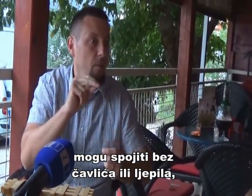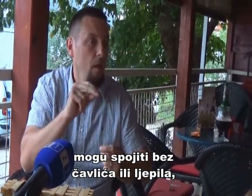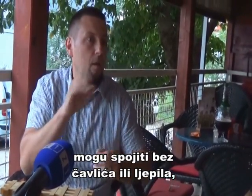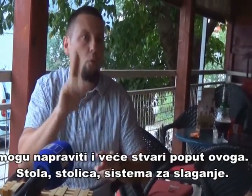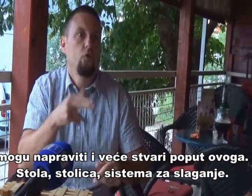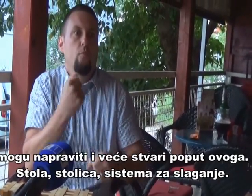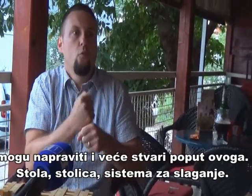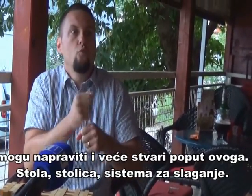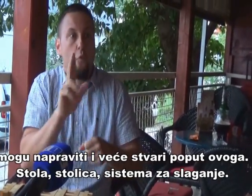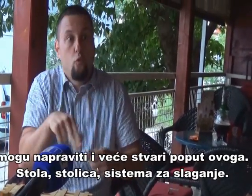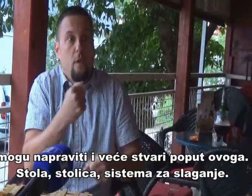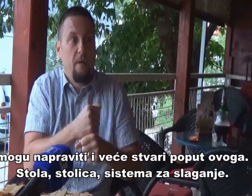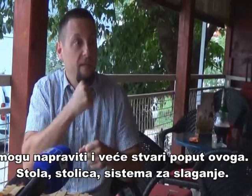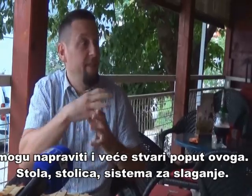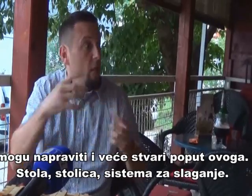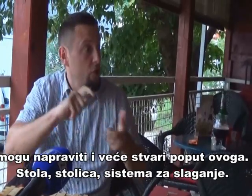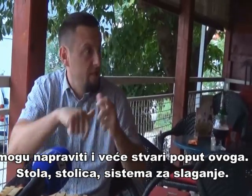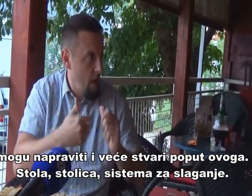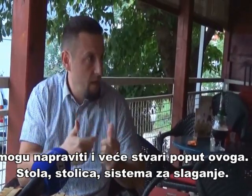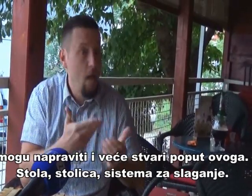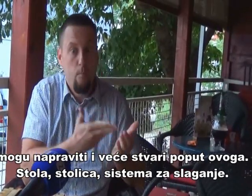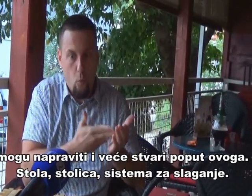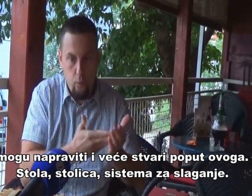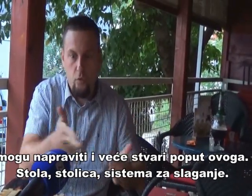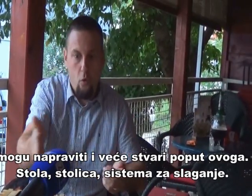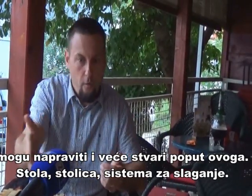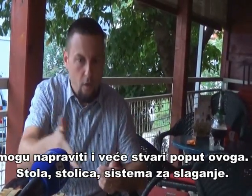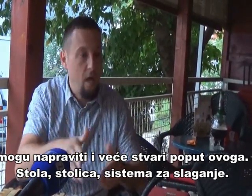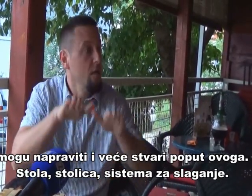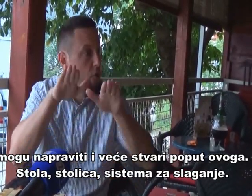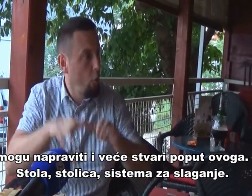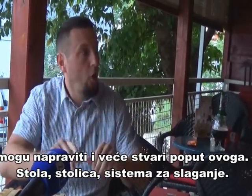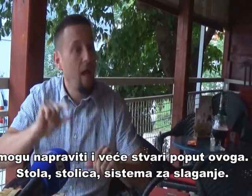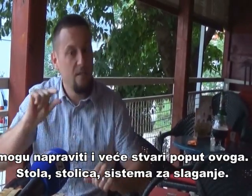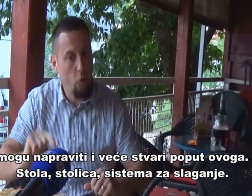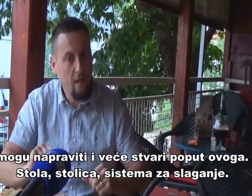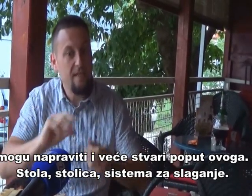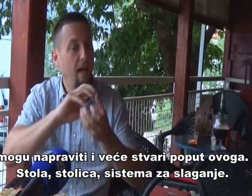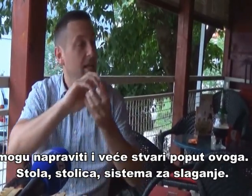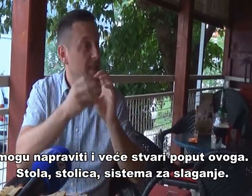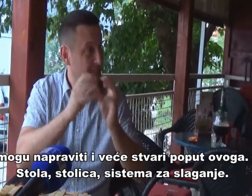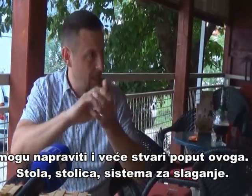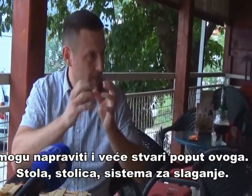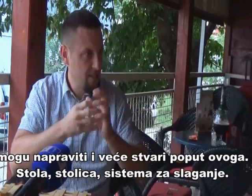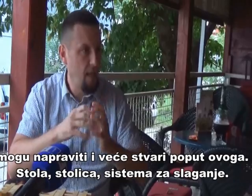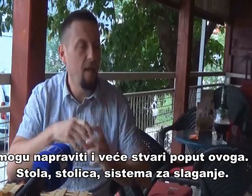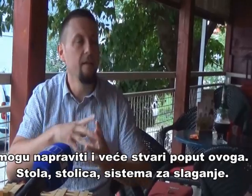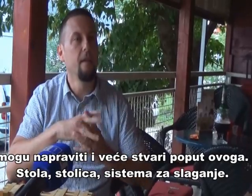ljepila, možda mogu napraviti veće stvari, poput ovoga, stola, stolica, sistema za slaganje.